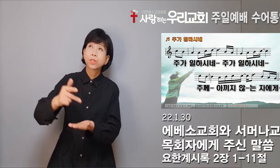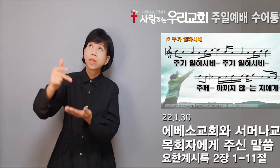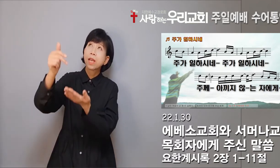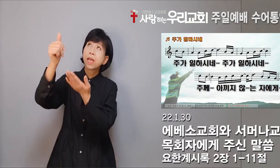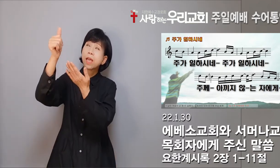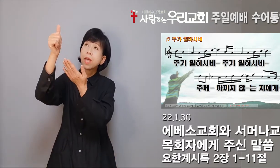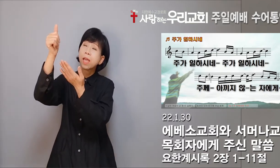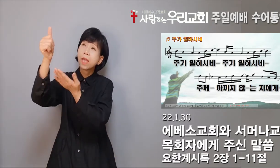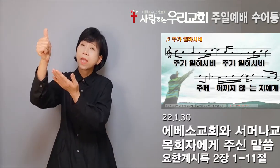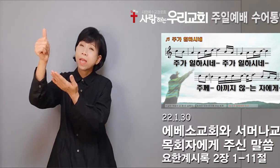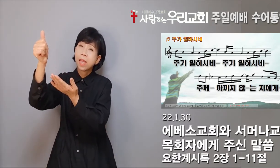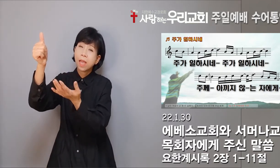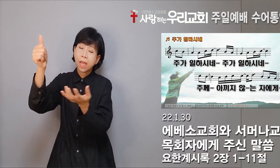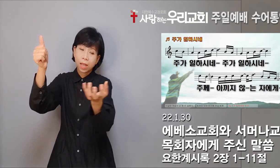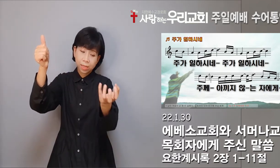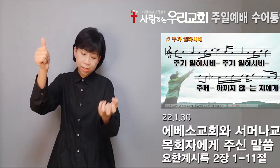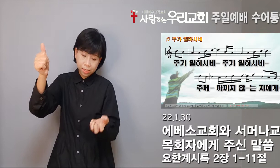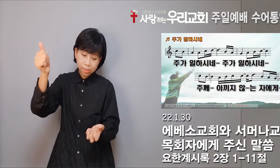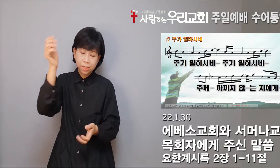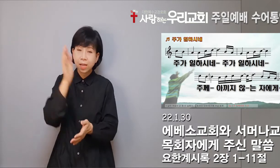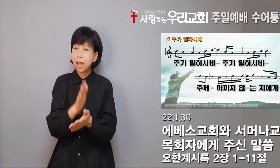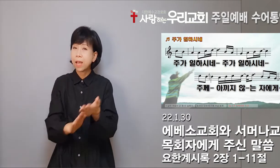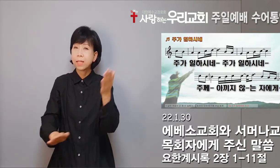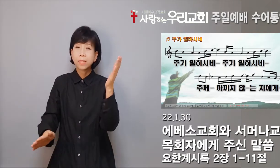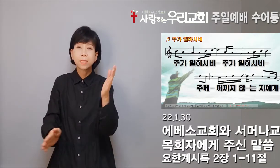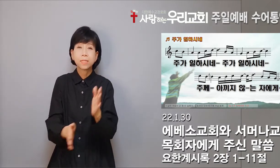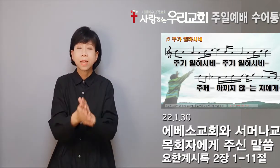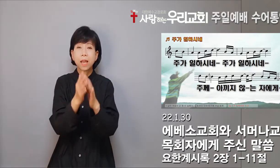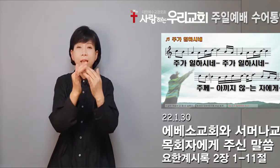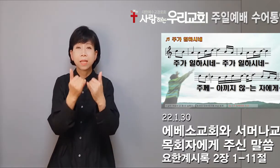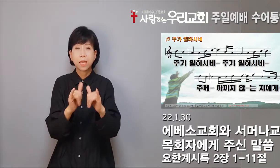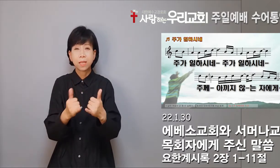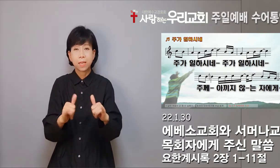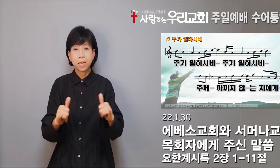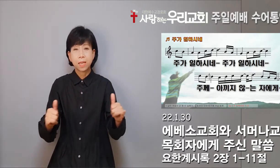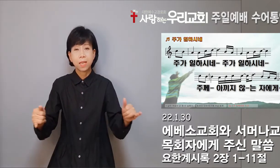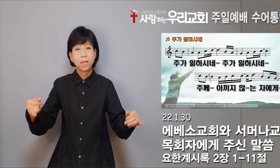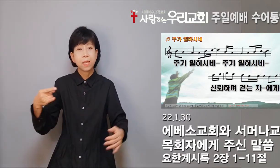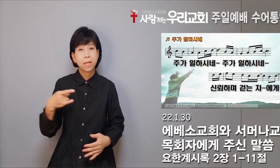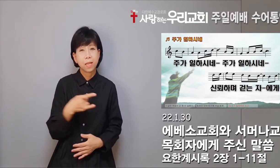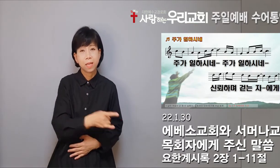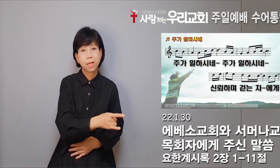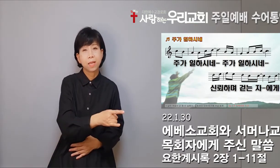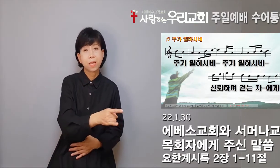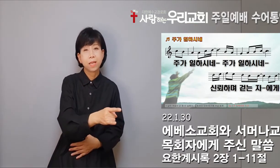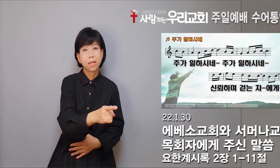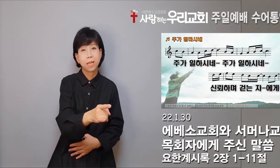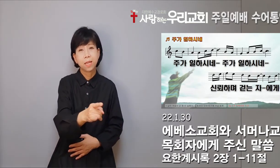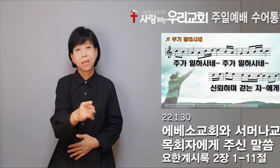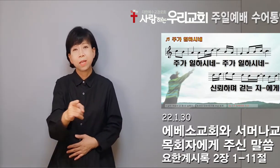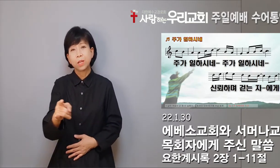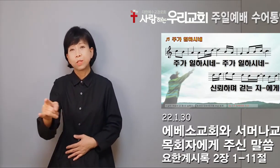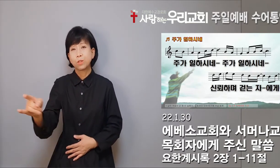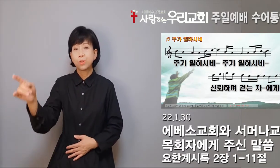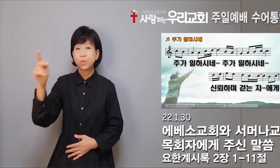일하시네 주께 아끼지 않는 자에게